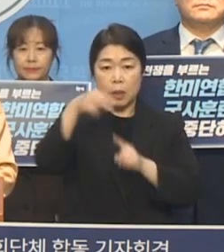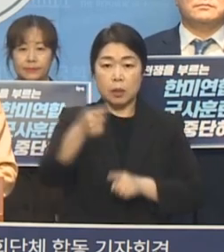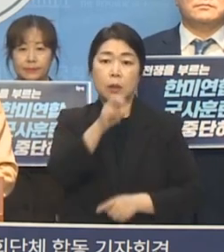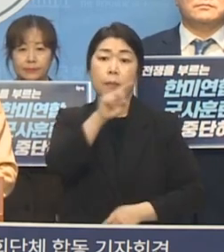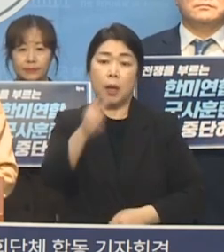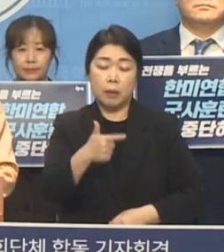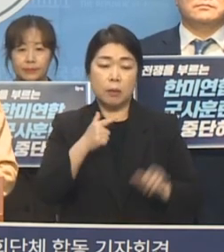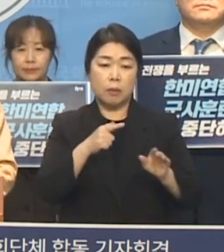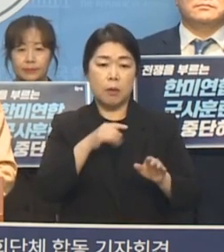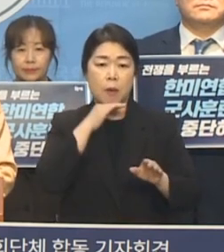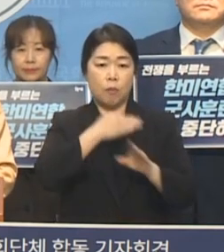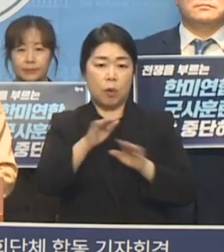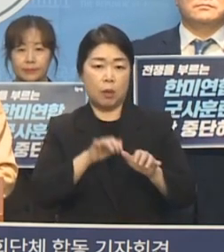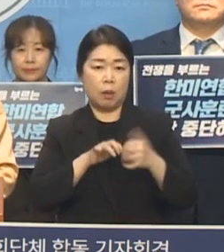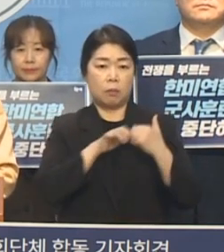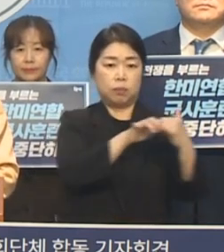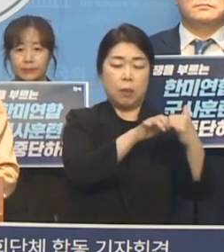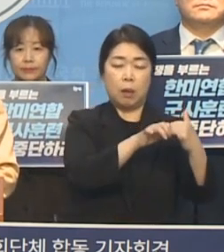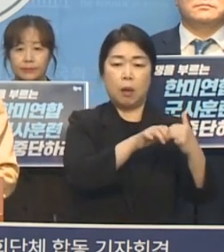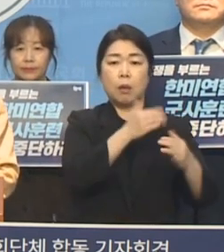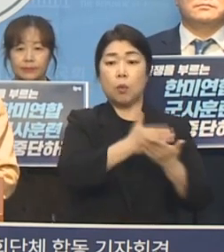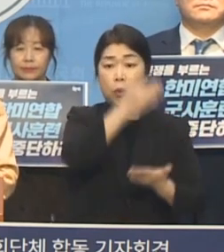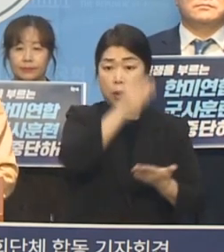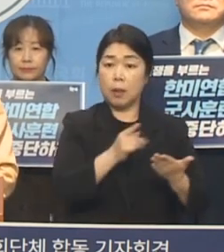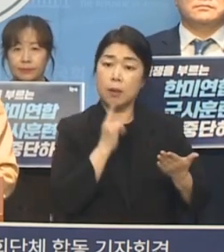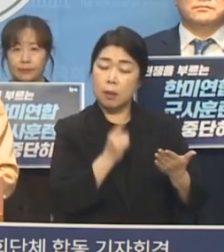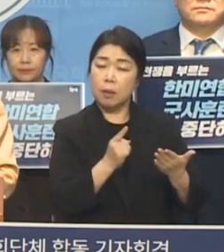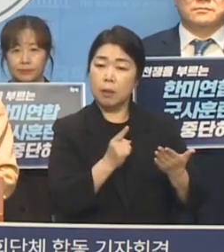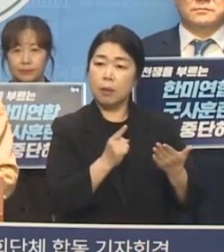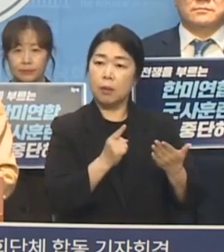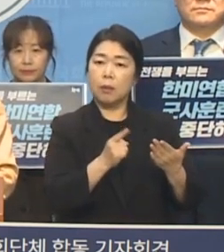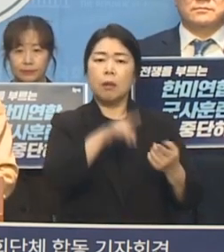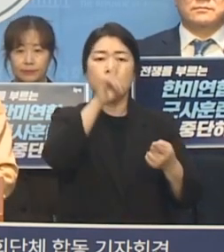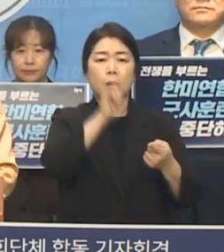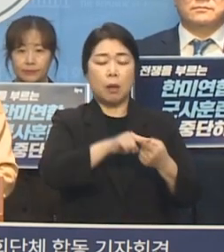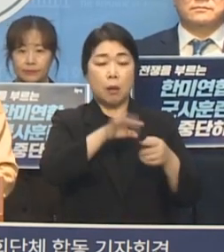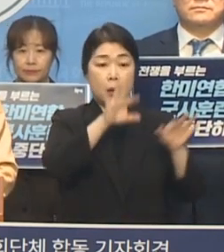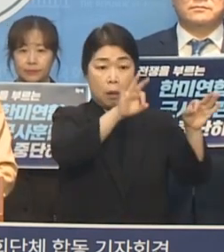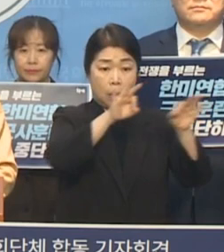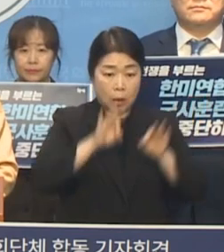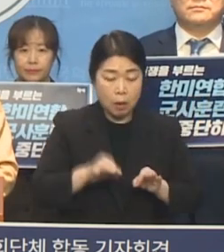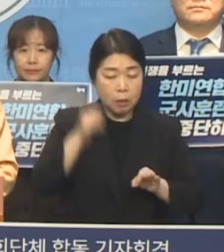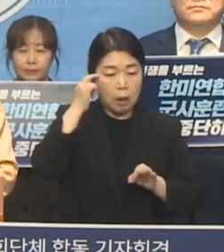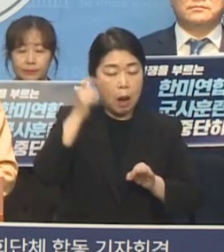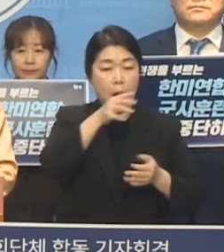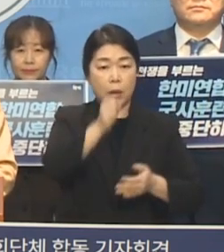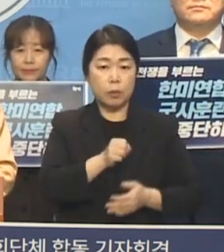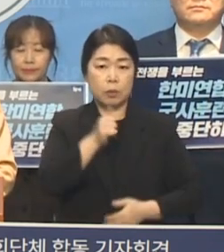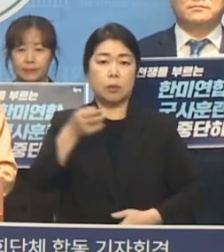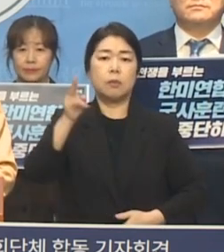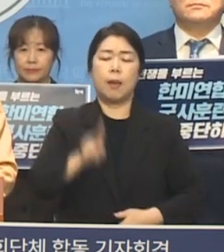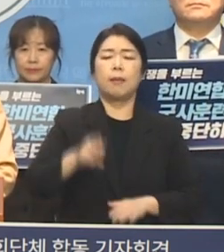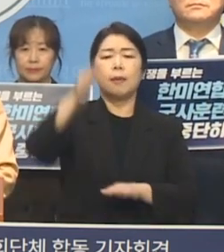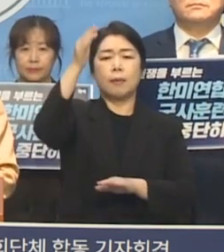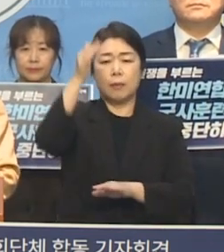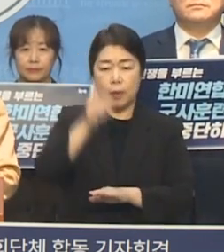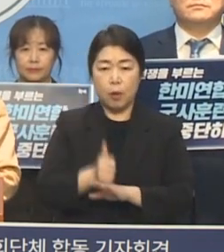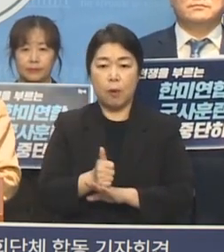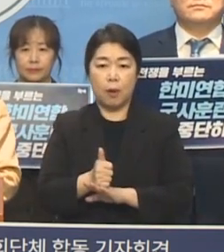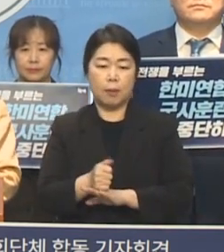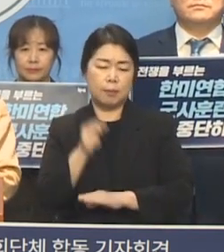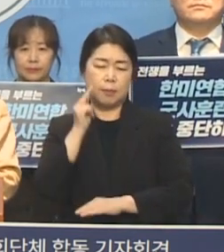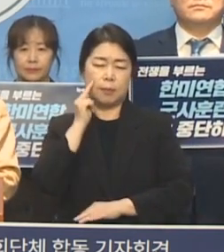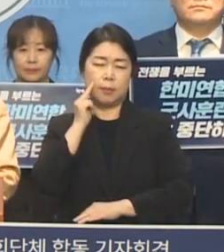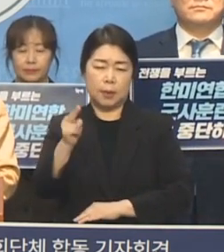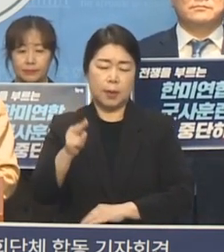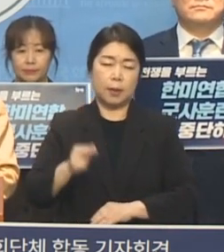통일이라는 대북 무력 진공의 헛된 기세를 그대로 쏙 빼닮아 있습니다. 하지만 그 결과는 더욱 참혹해질